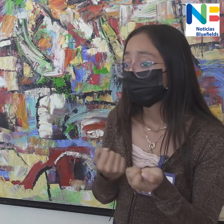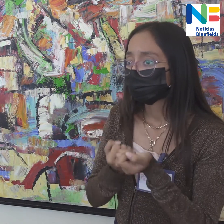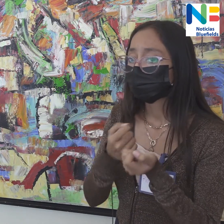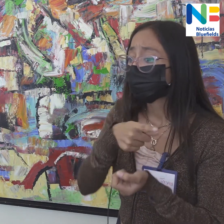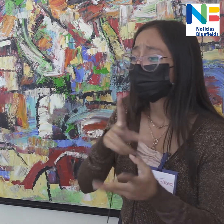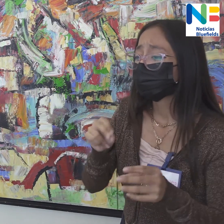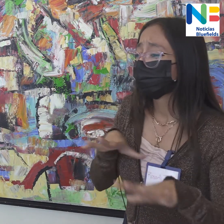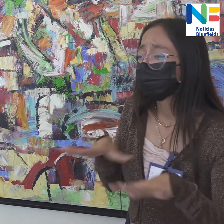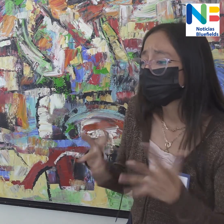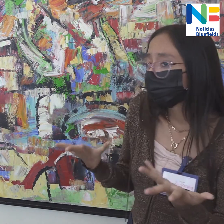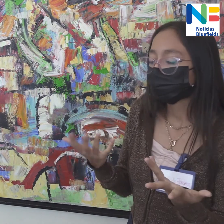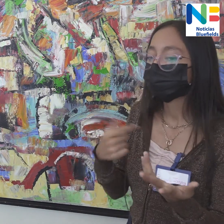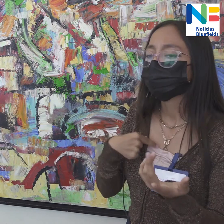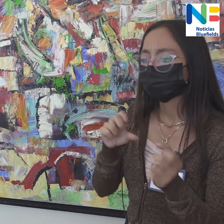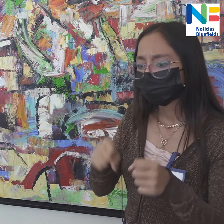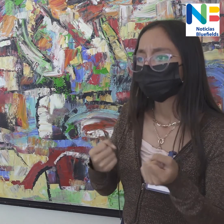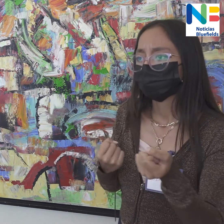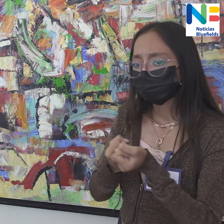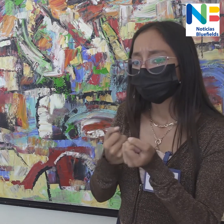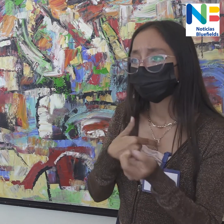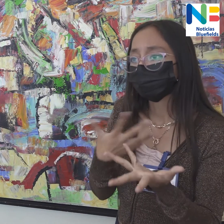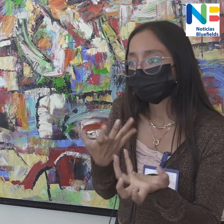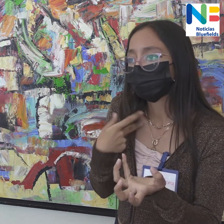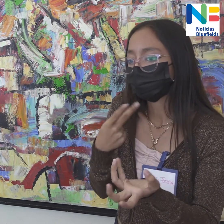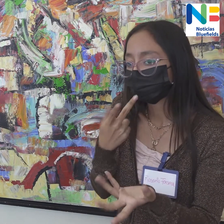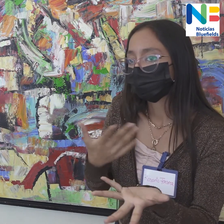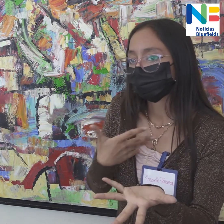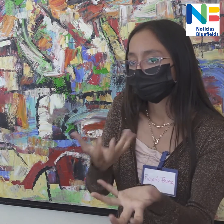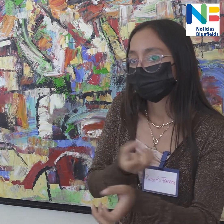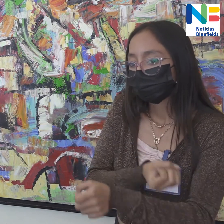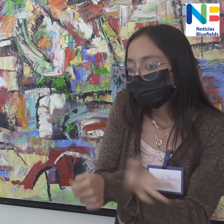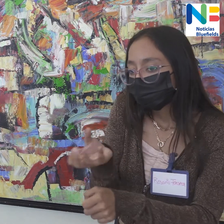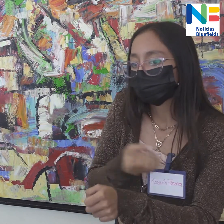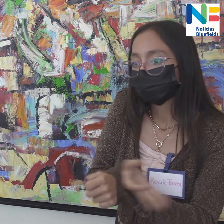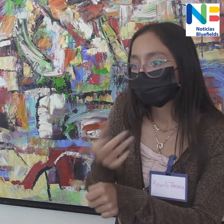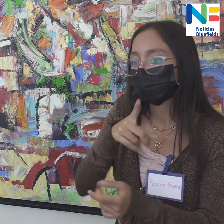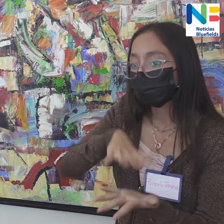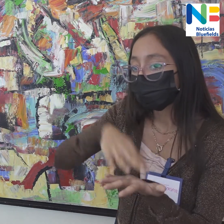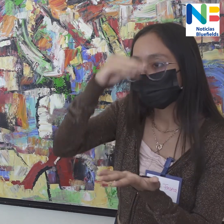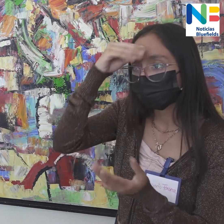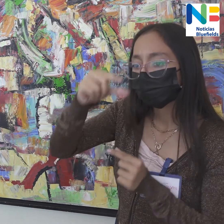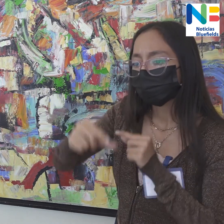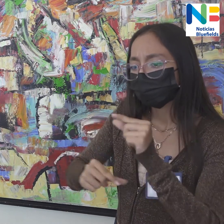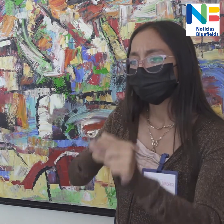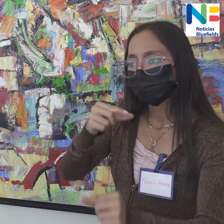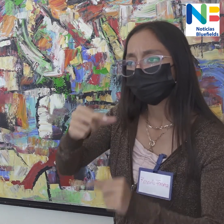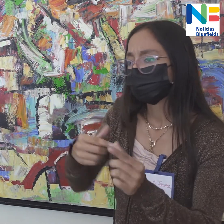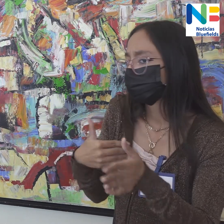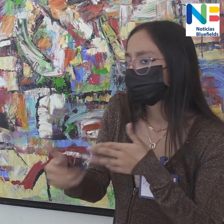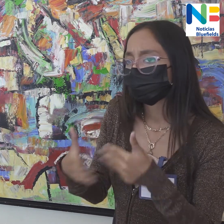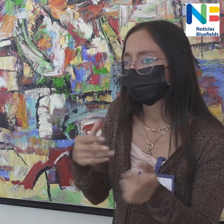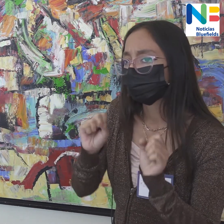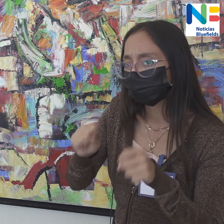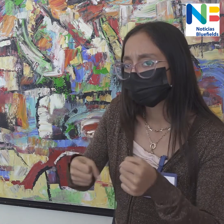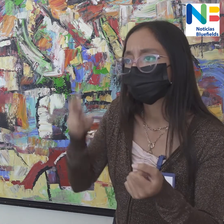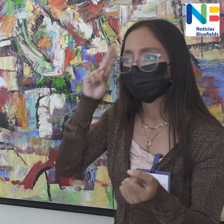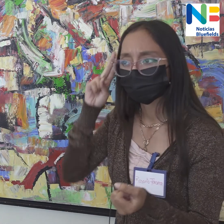no podemos decirnos no podemos, sino que debemos motivarnos a continuar estudiando. Poco a poco vamos a aprender y vamos a aprender